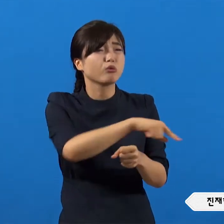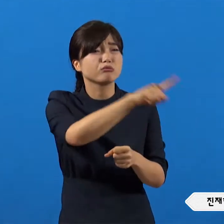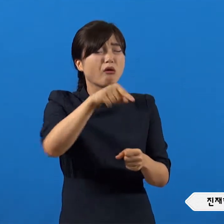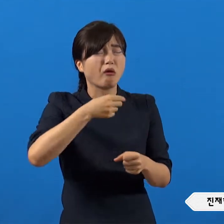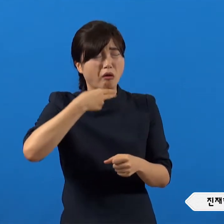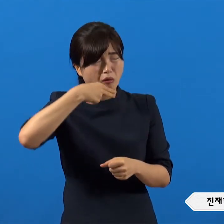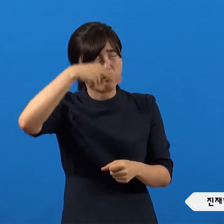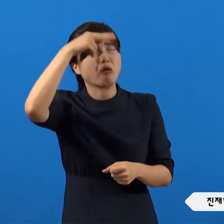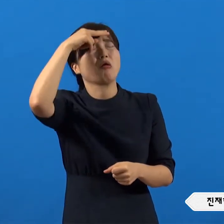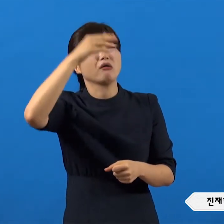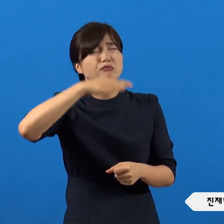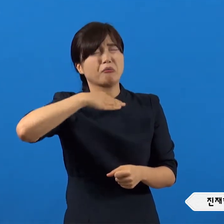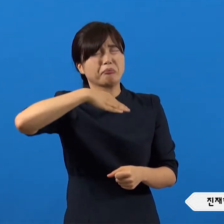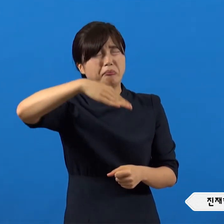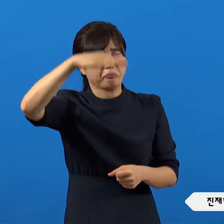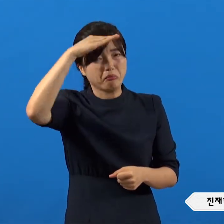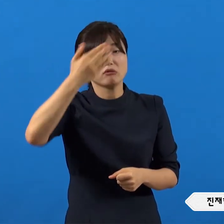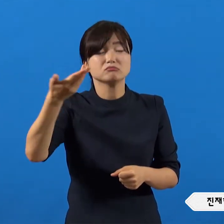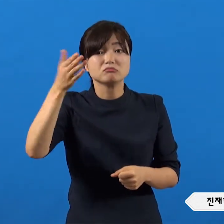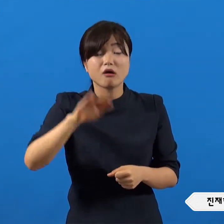그런데 우리 주님께서는